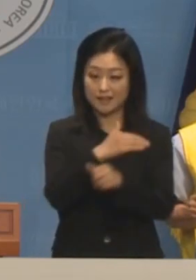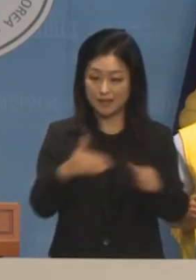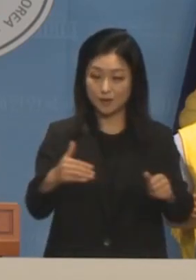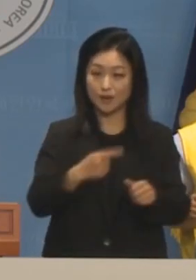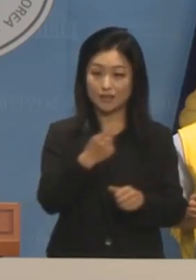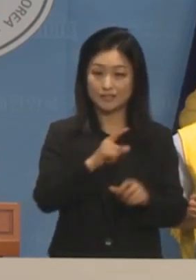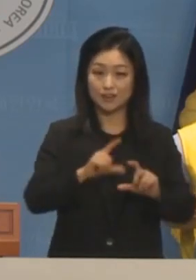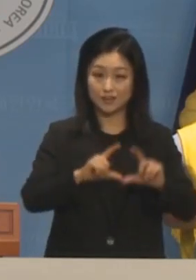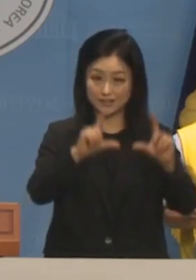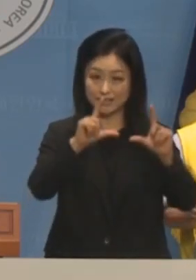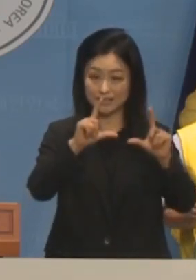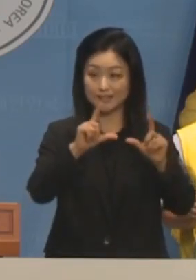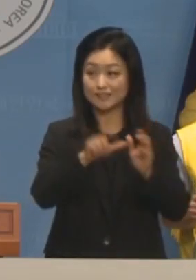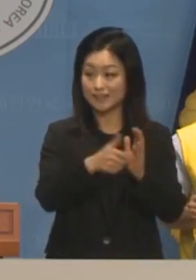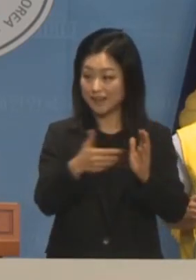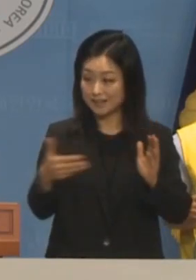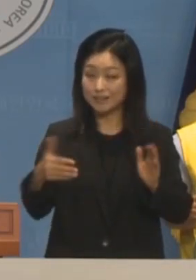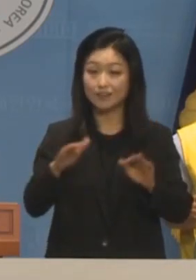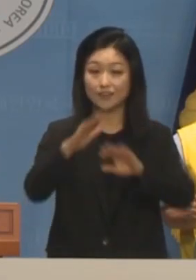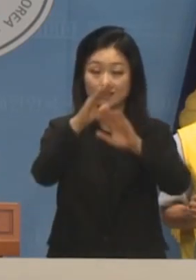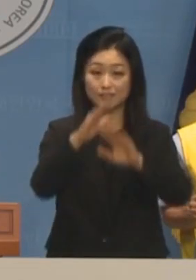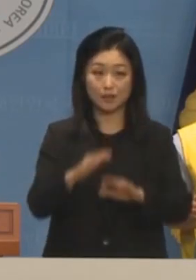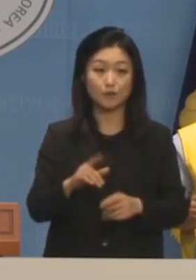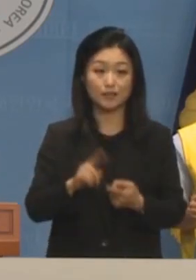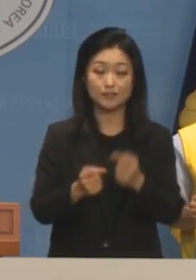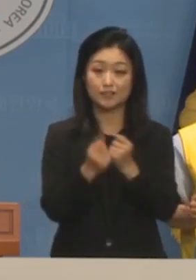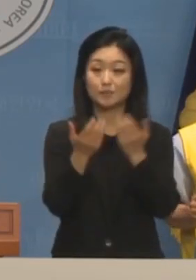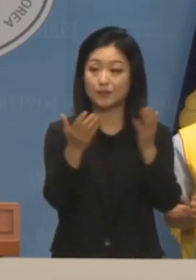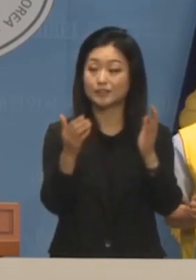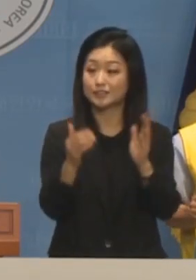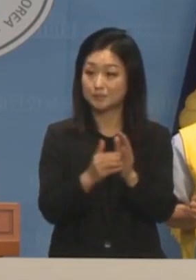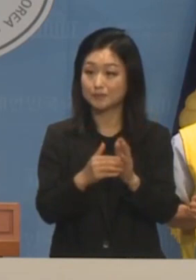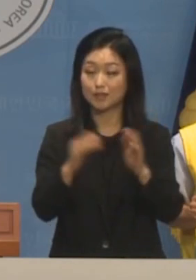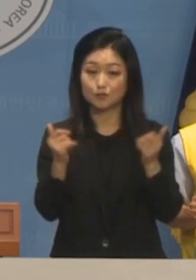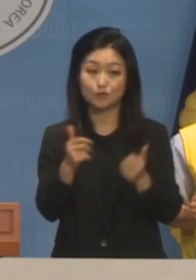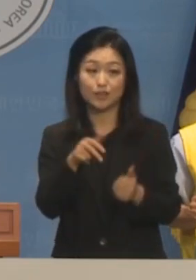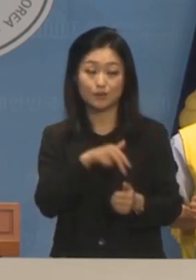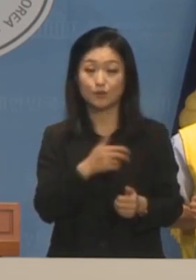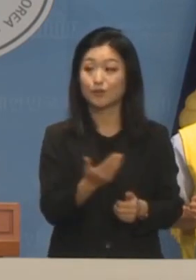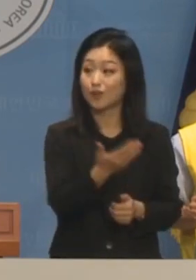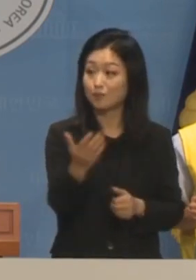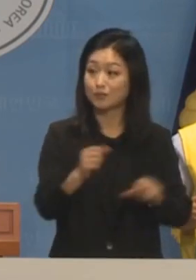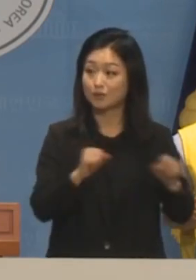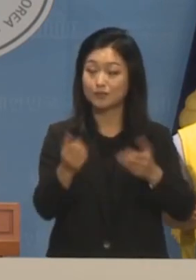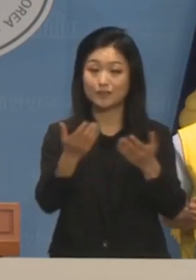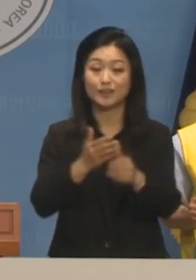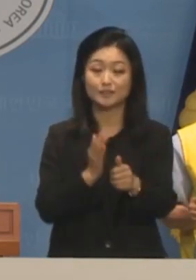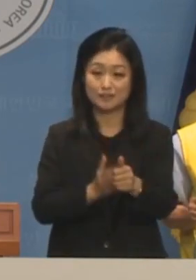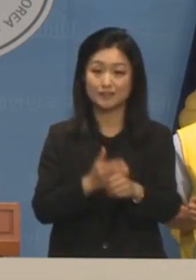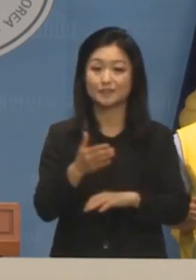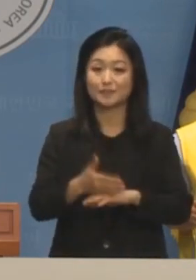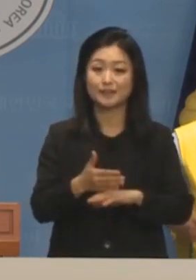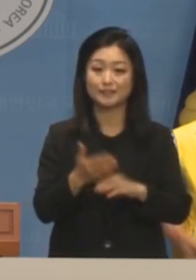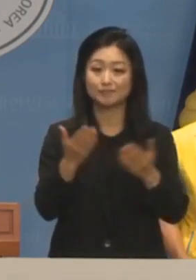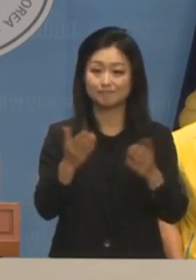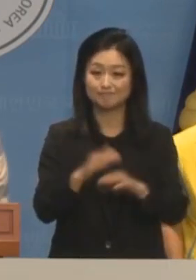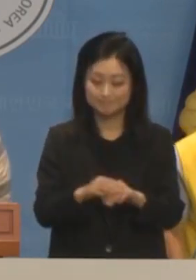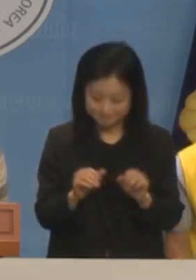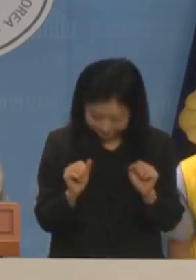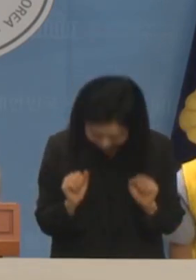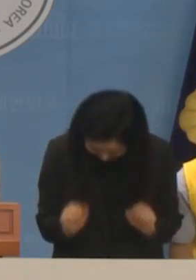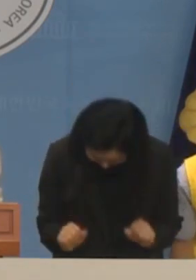국회 기자회견을 마치겠습니다. 국회에 앞선 그리고 나서는 투쟁이 이어지기를 바랍니다. 감사합니다.